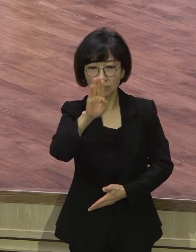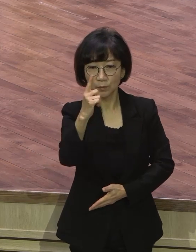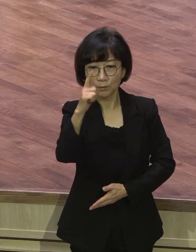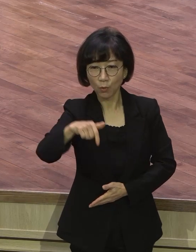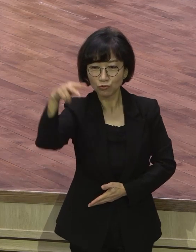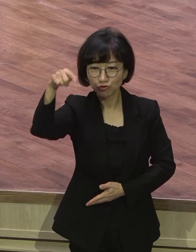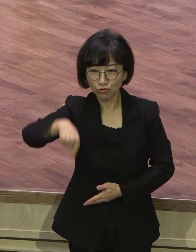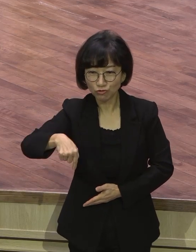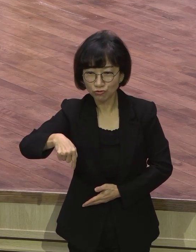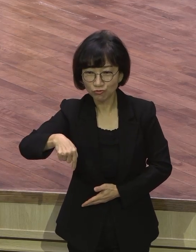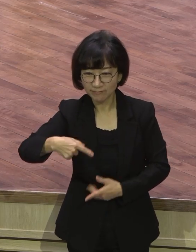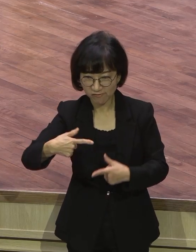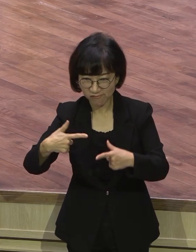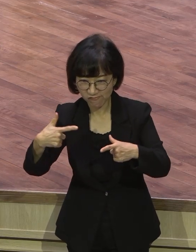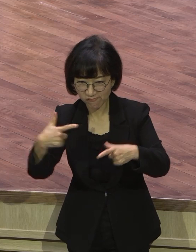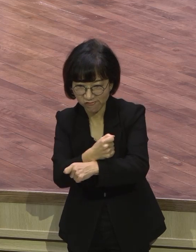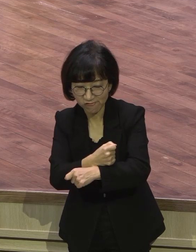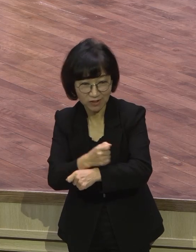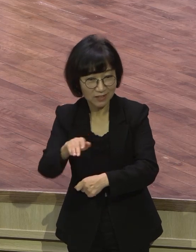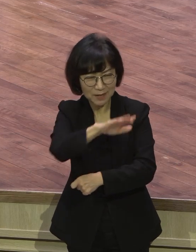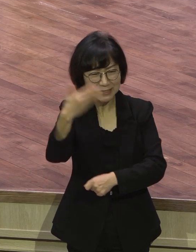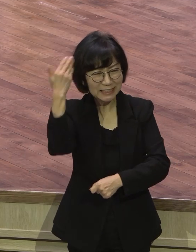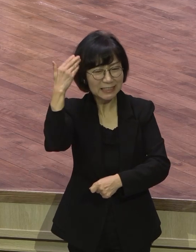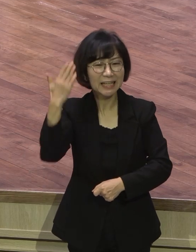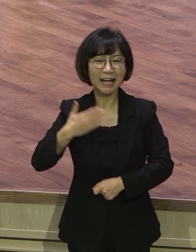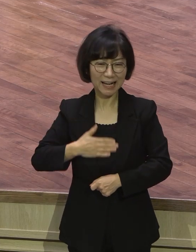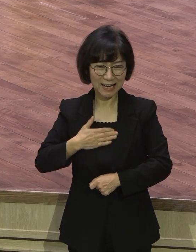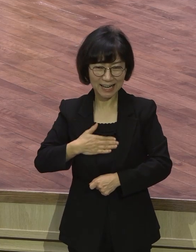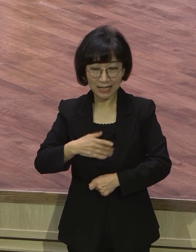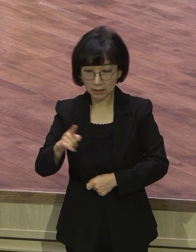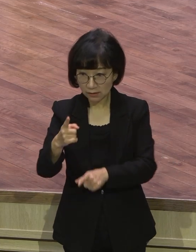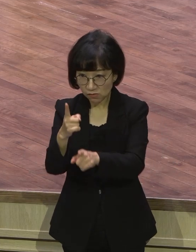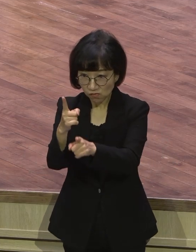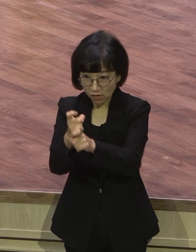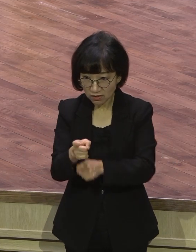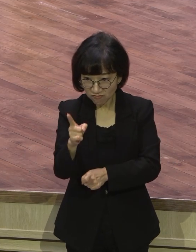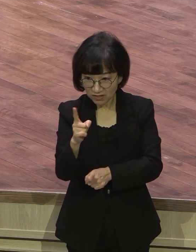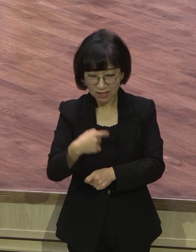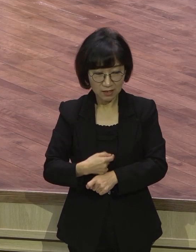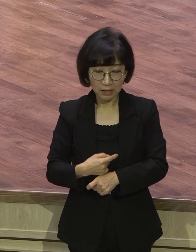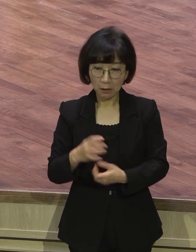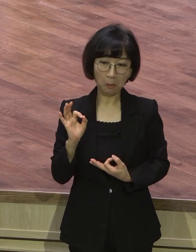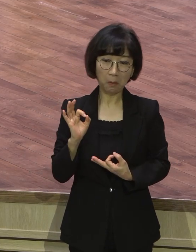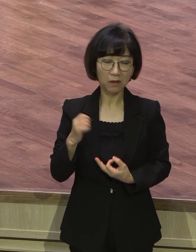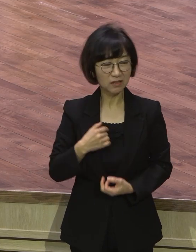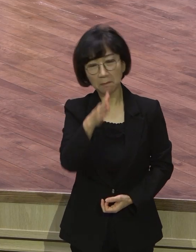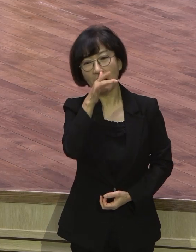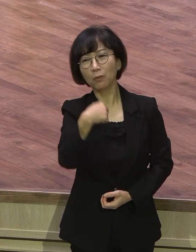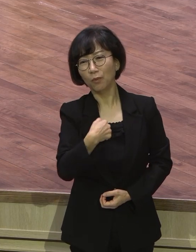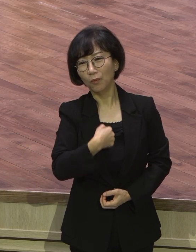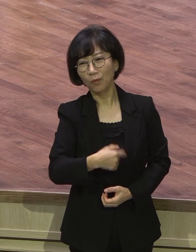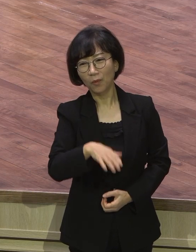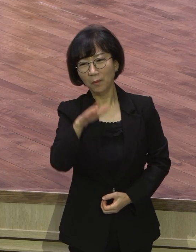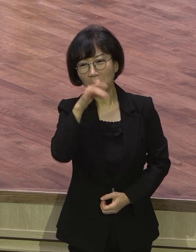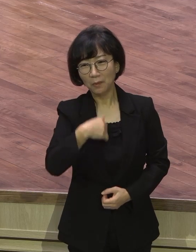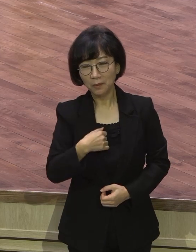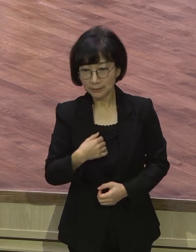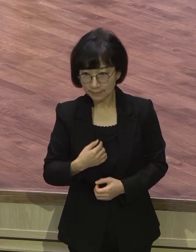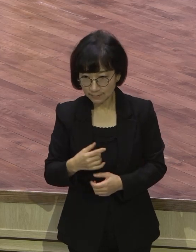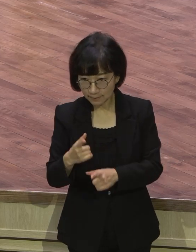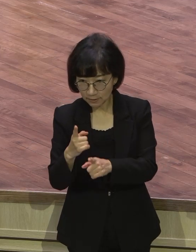개념이 있다고요. 원수에게는 복수를 한다 안 하면 바보가 되니까 안 하면 힘이 없어